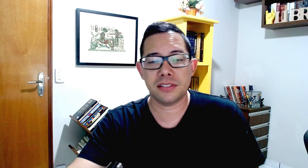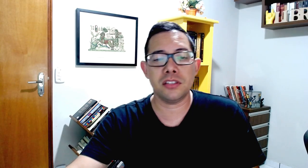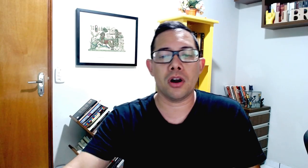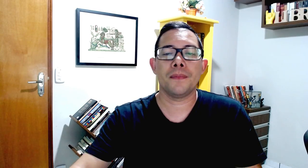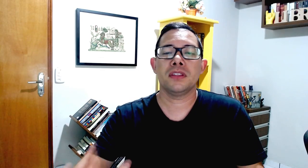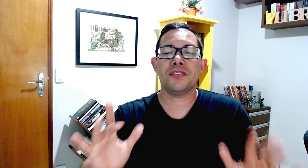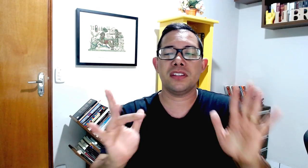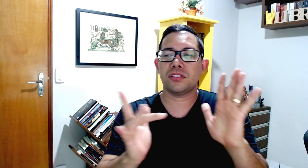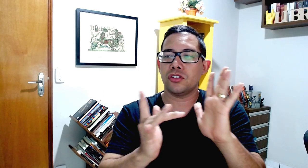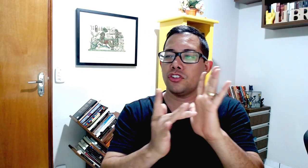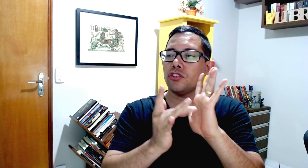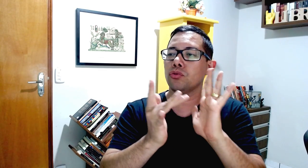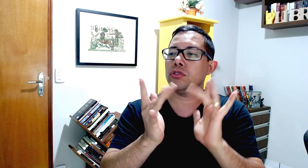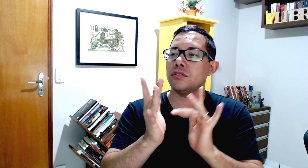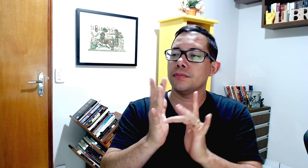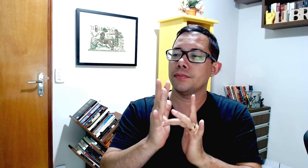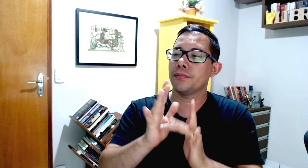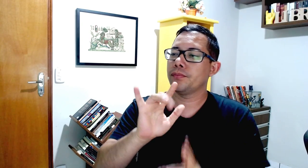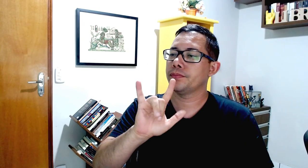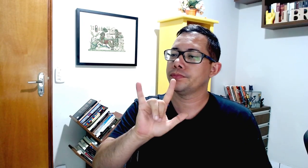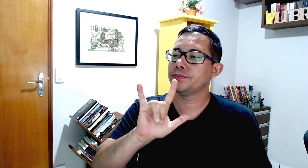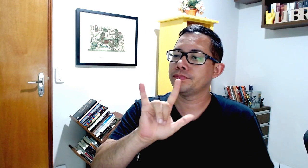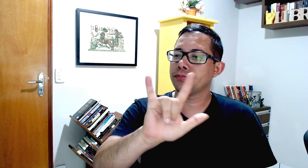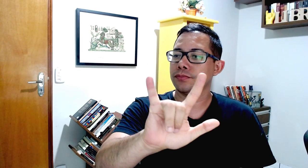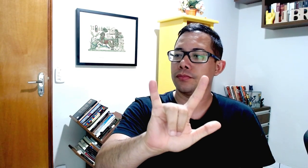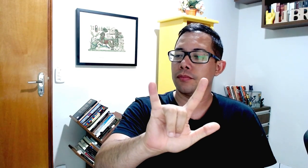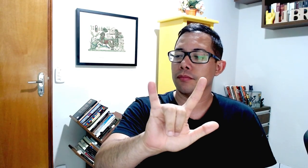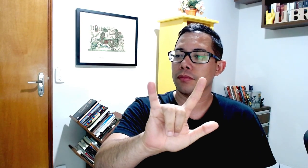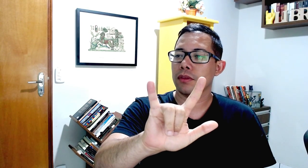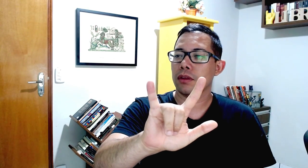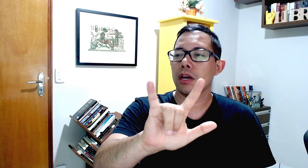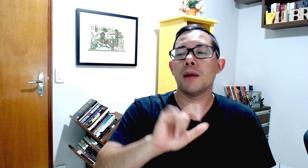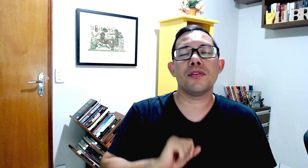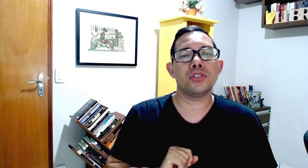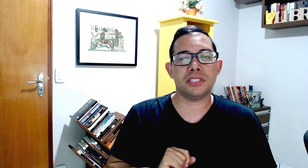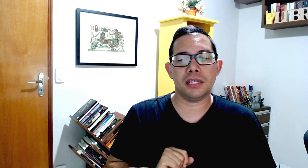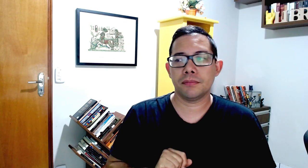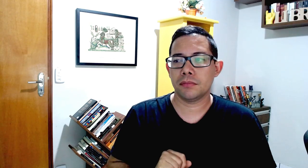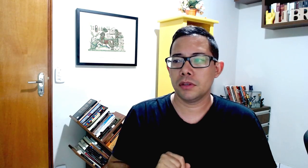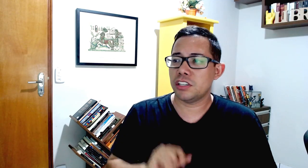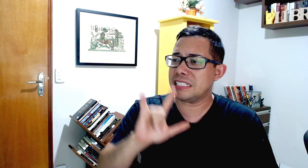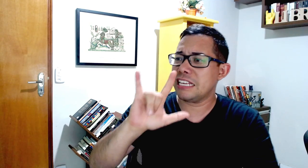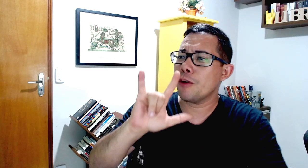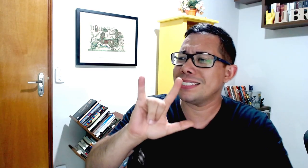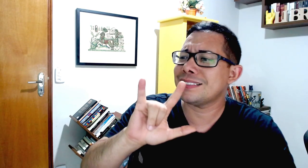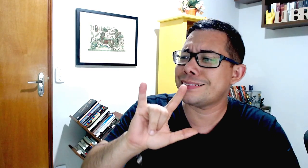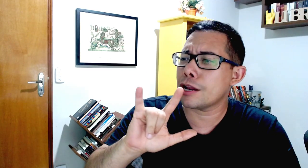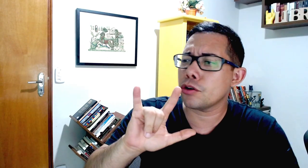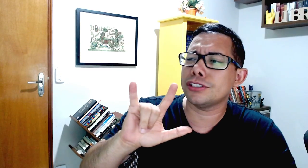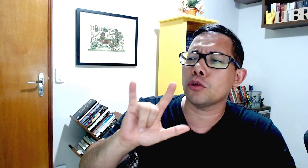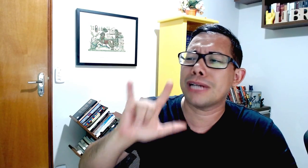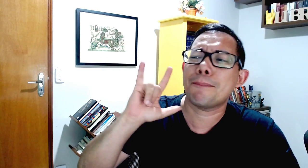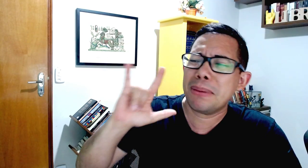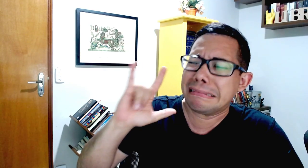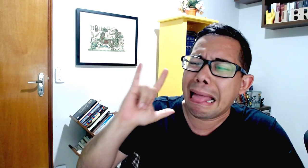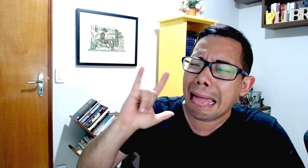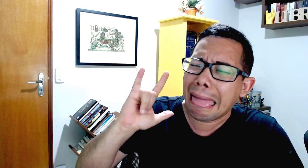dizer assim ó e fazer assim que Jesus te ama você é uma intencional no final do capeta